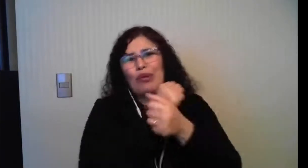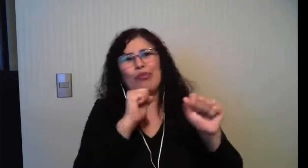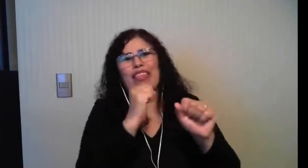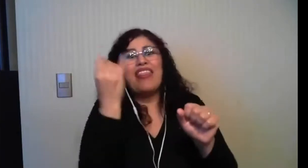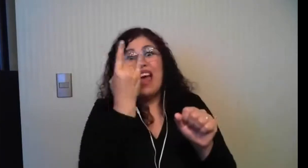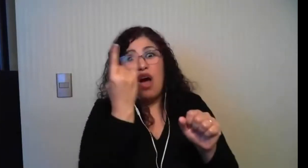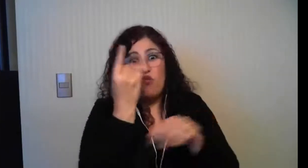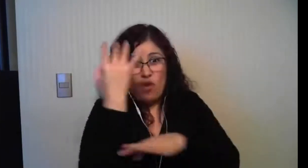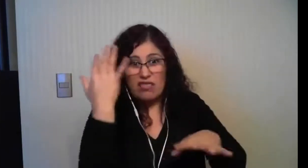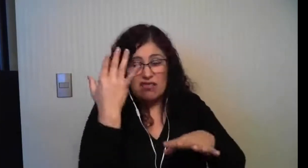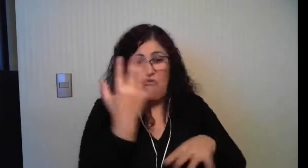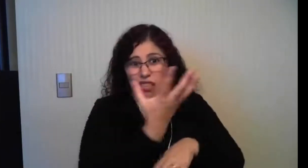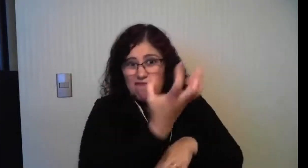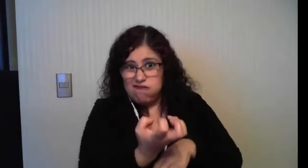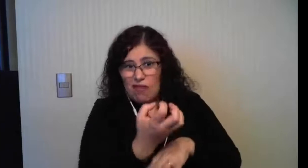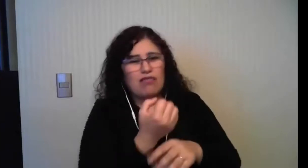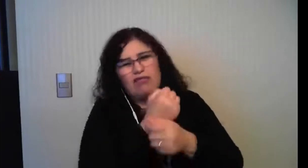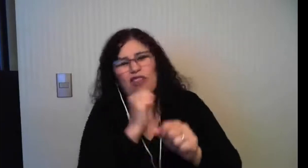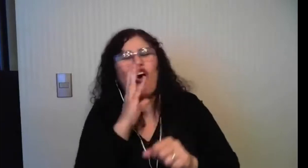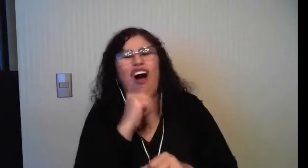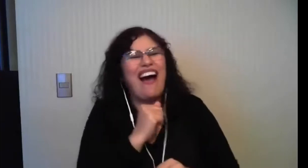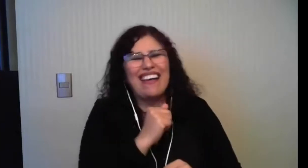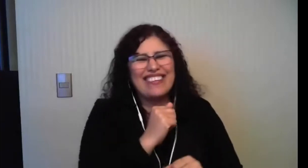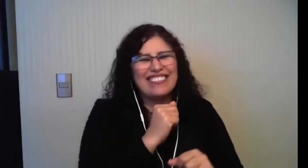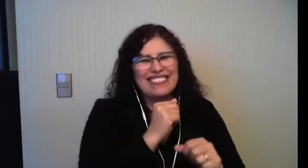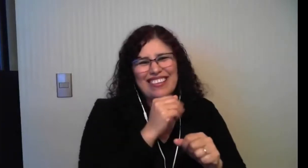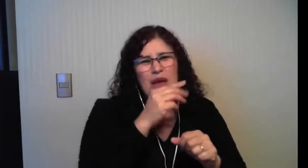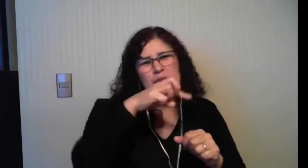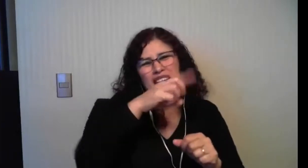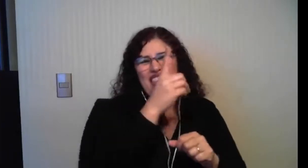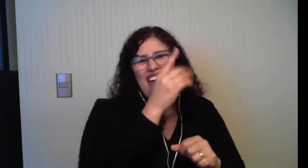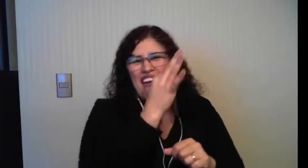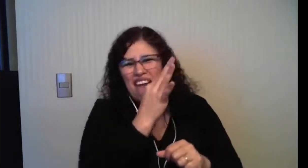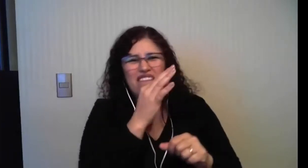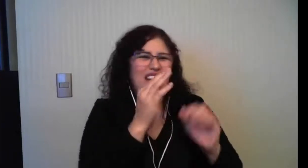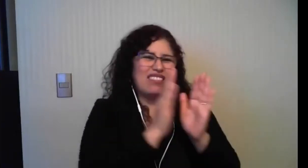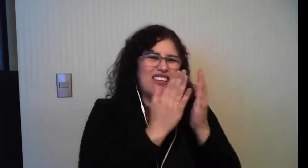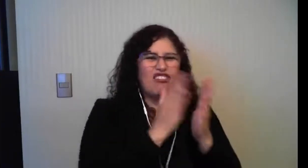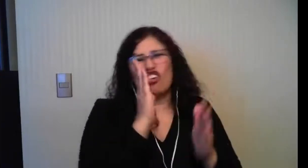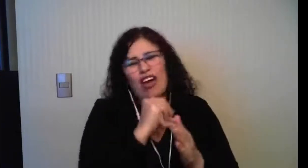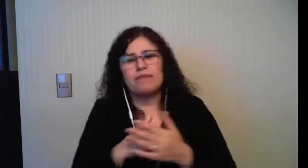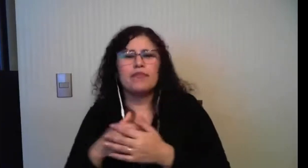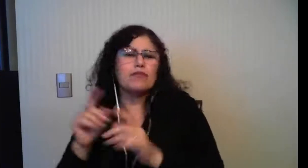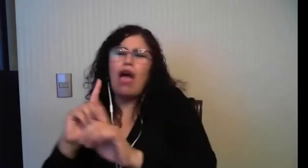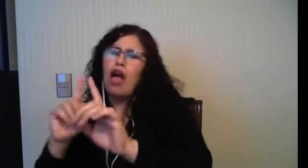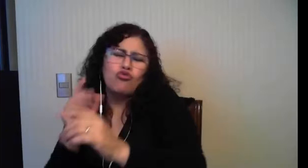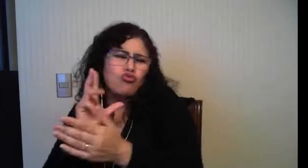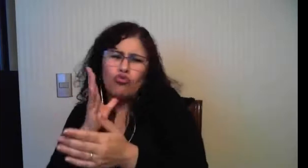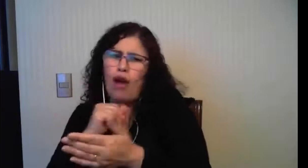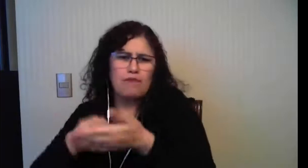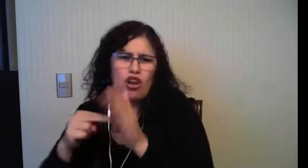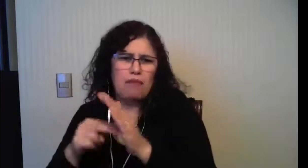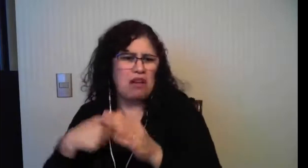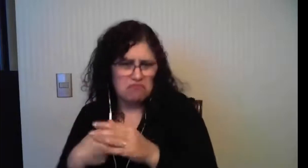como que entiendo. no están en Ya, digital. perfecto. Entiendo. Yo les voy a compartir entonces artículos sobre esto, que artículos tengo hartos,